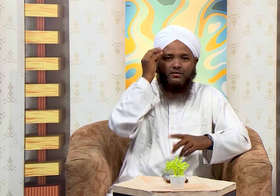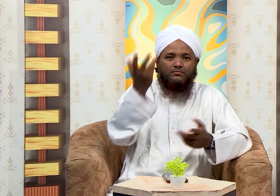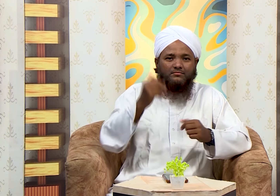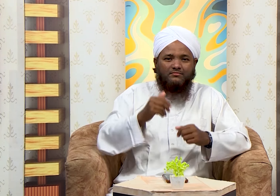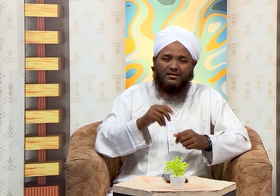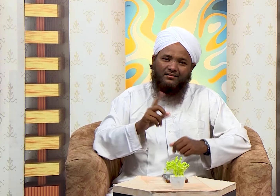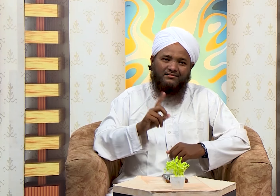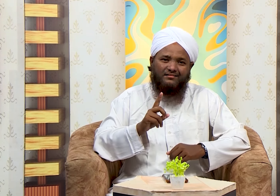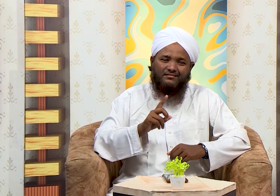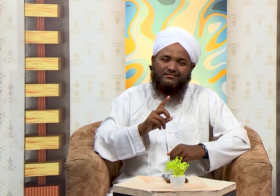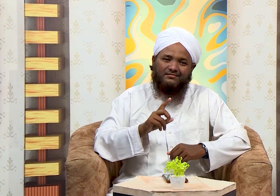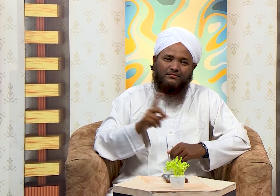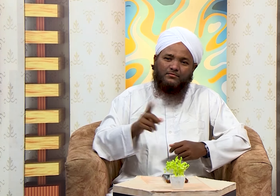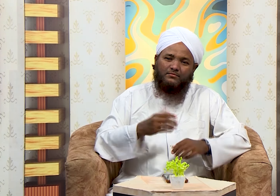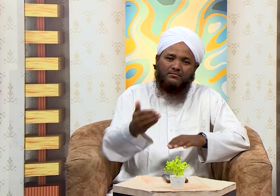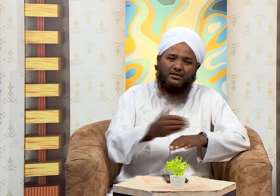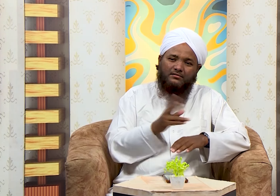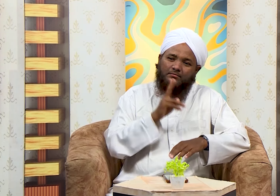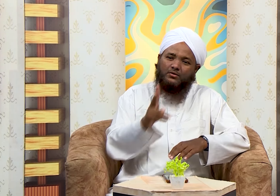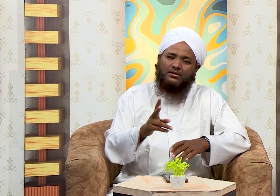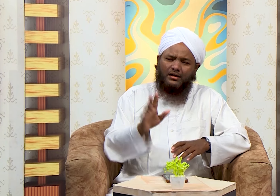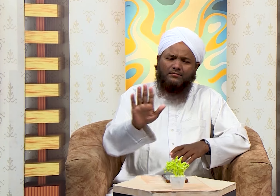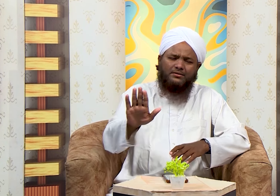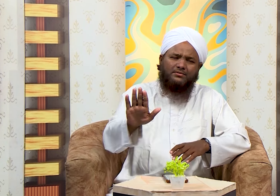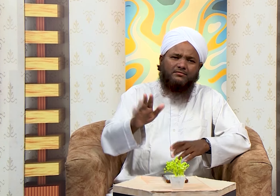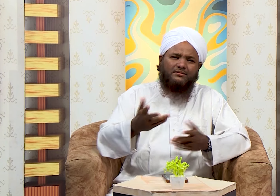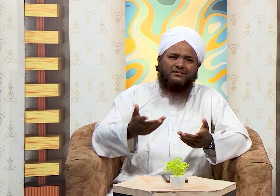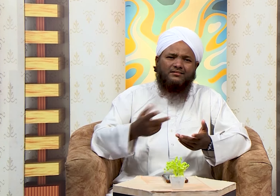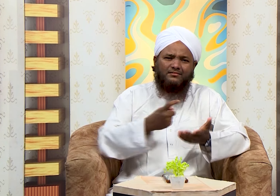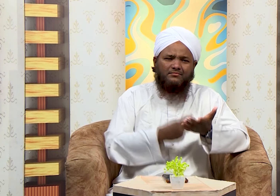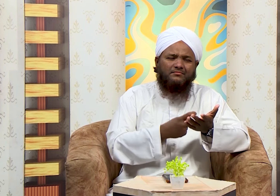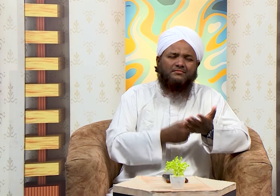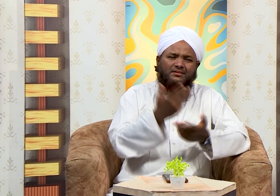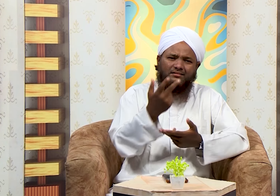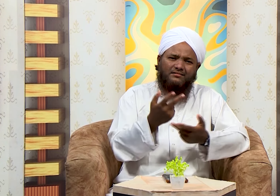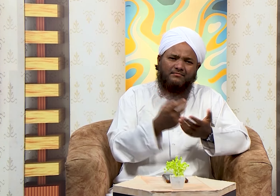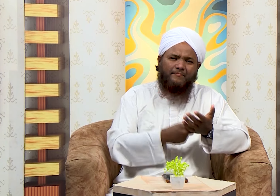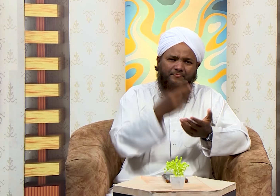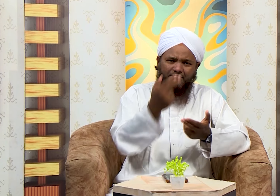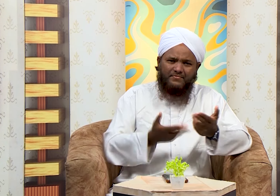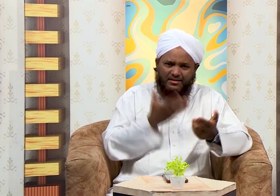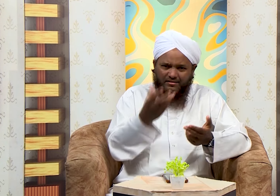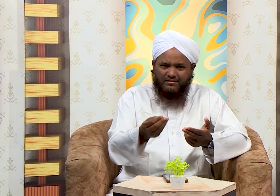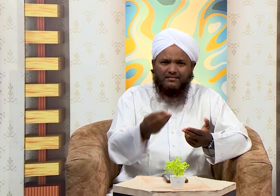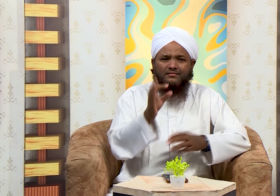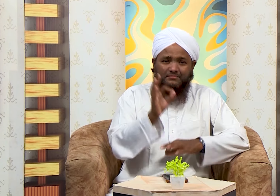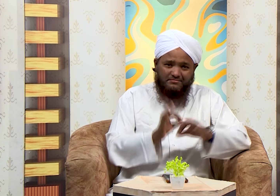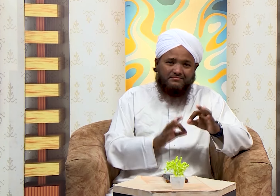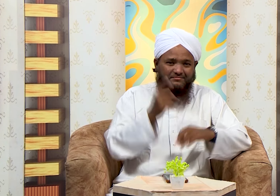بازنوں کا انداز ہوتا ہے کہ جناب وہ پہلے سے ہی یہ تو ایک میں نے ایسی مثال دی اور بہت ساری چیزیں ہوتی ہیں کہ وہ تو گویا موقع دھوٹن رہے ہوتے ہیں کہ